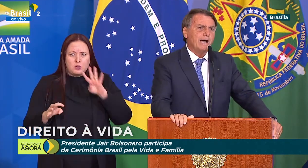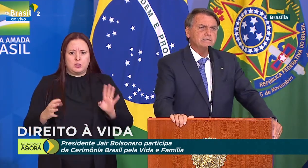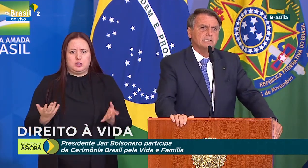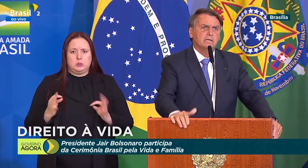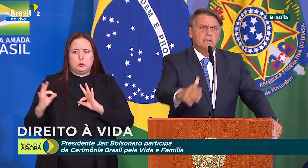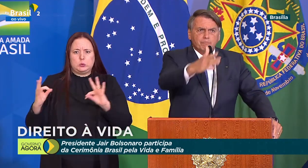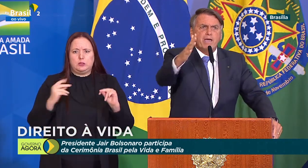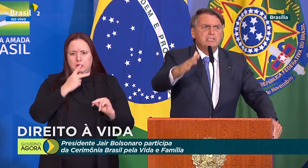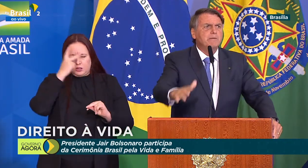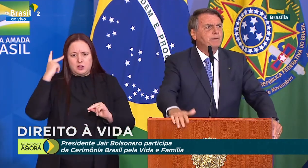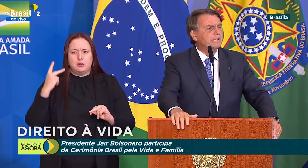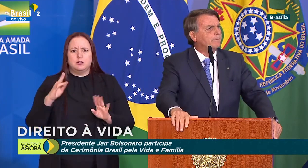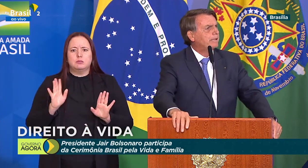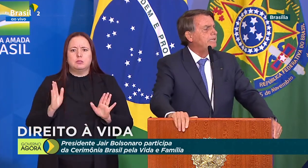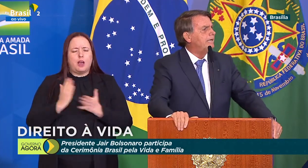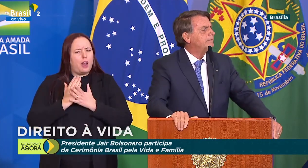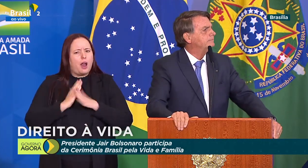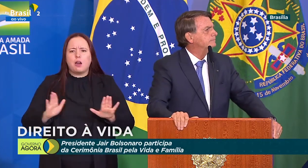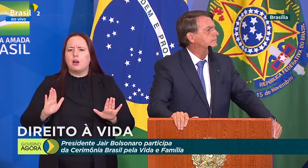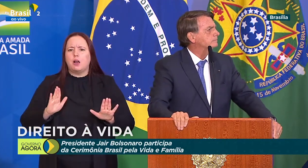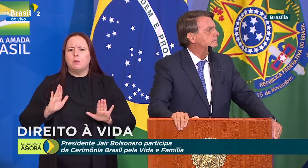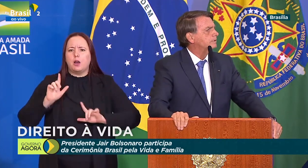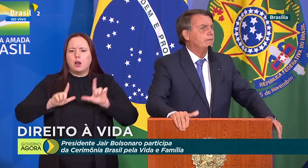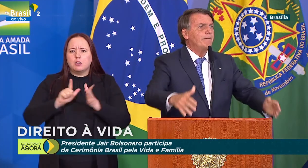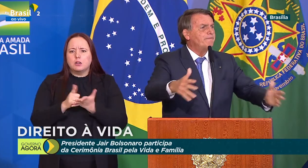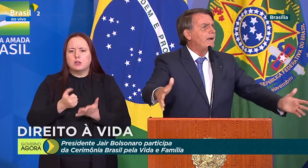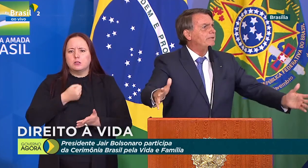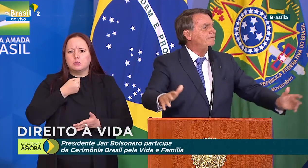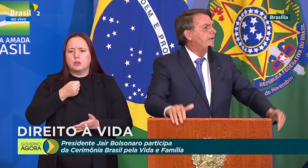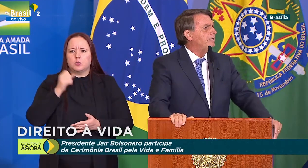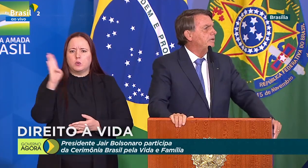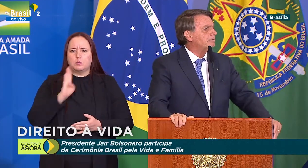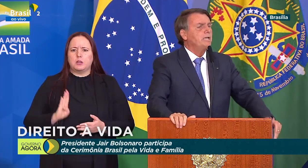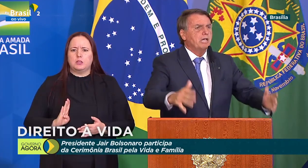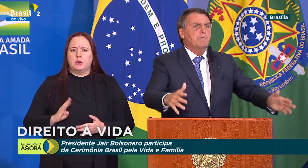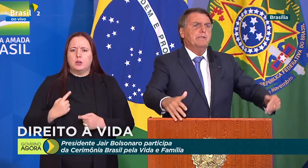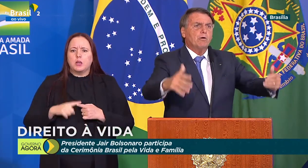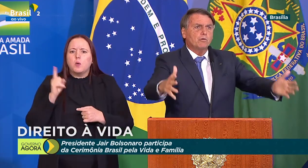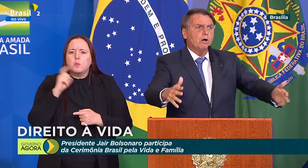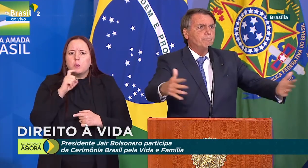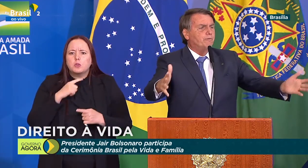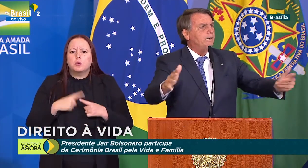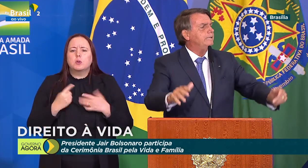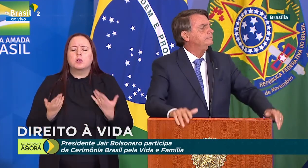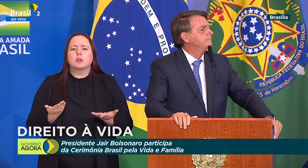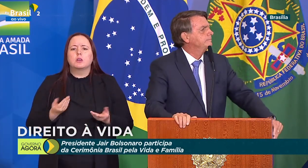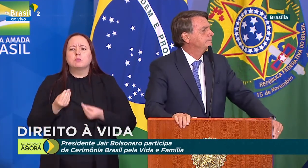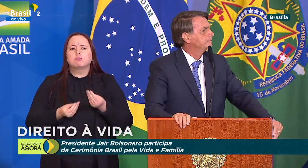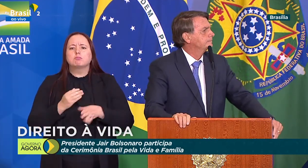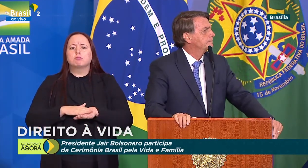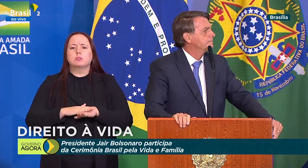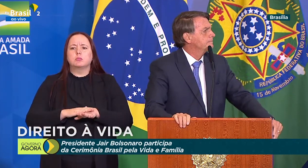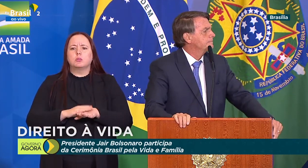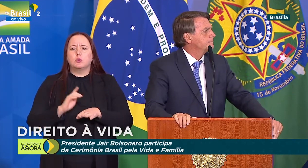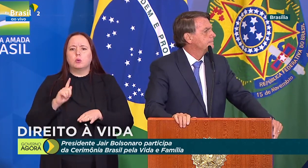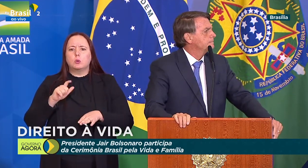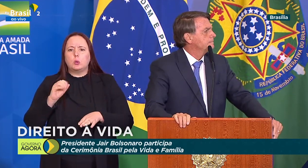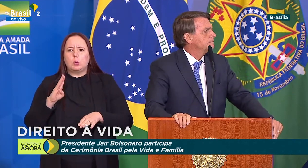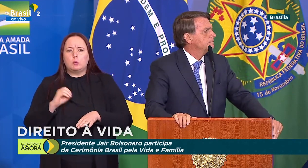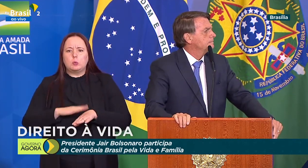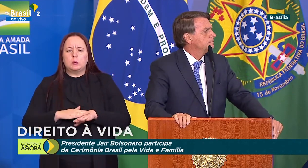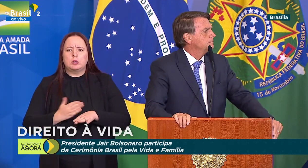a ter roubado de páginas fecha imprensa brasileira que uma faca ele fake News que esqueceu o globo folha